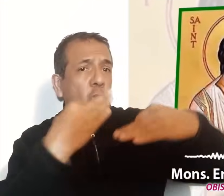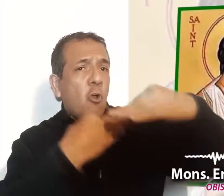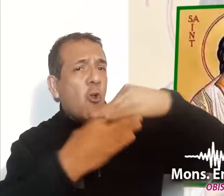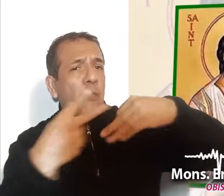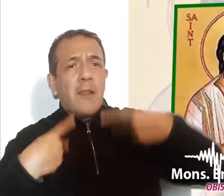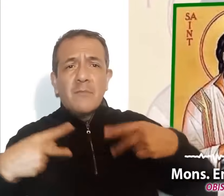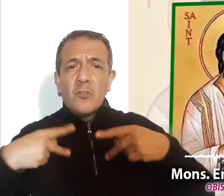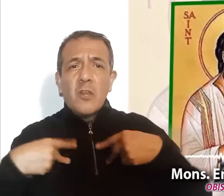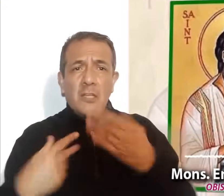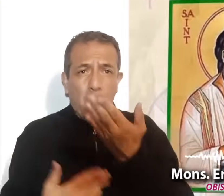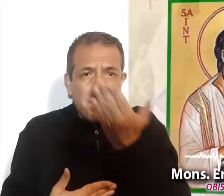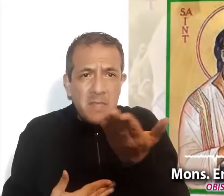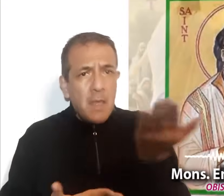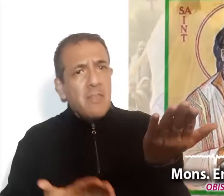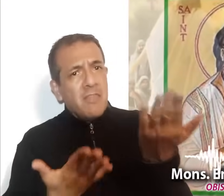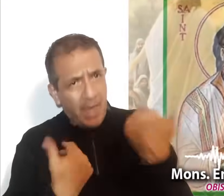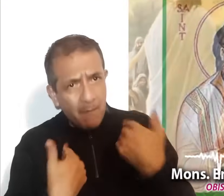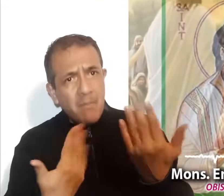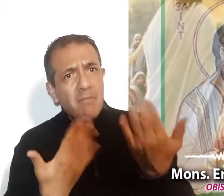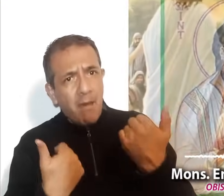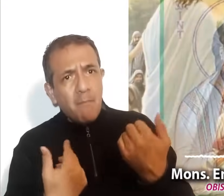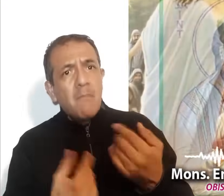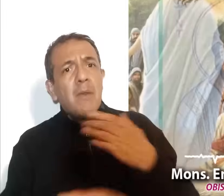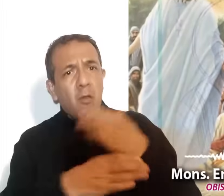privilegios, pero no está dispuesto a otorgarlos.